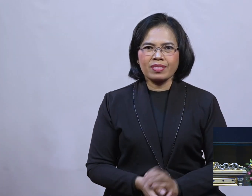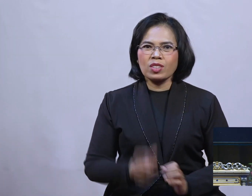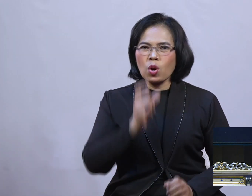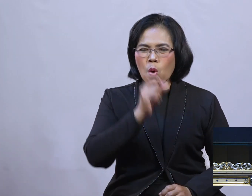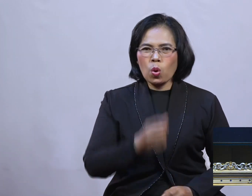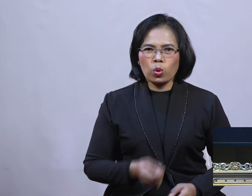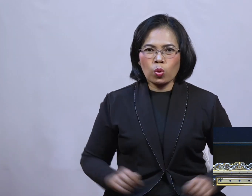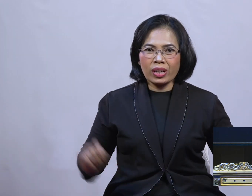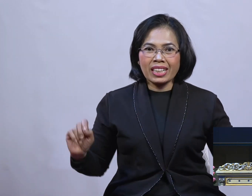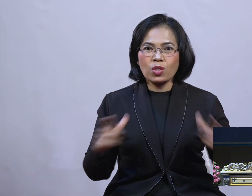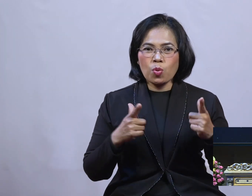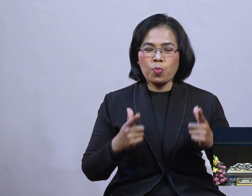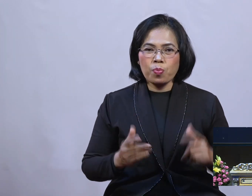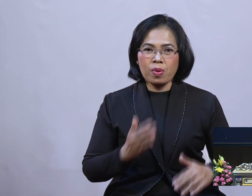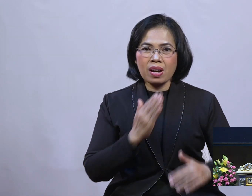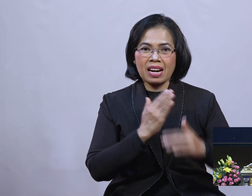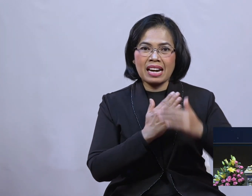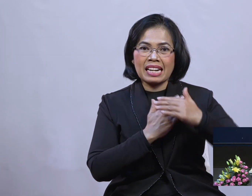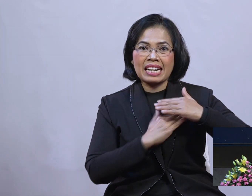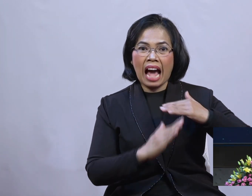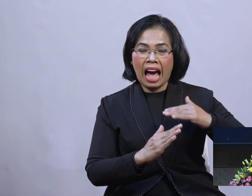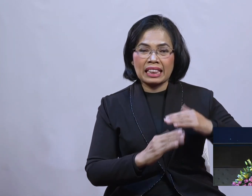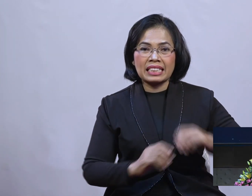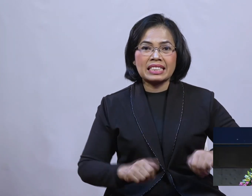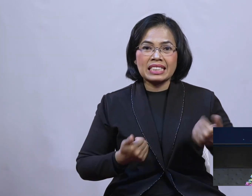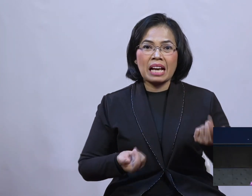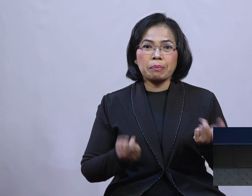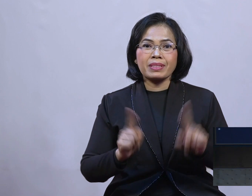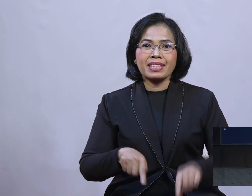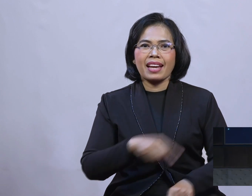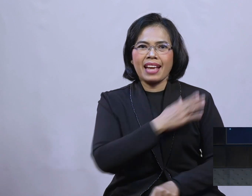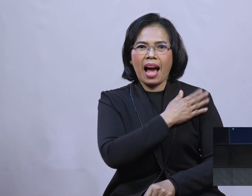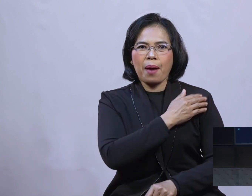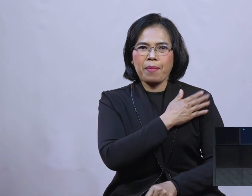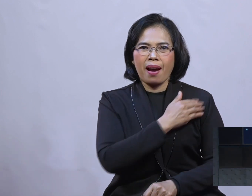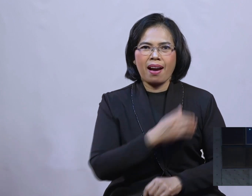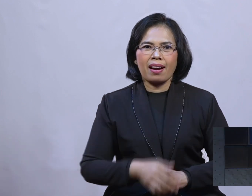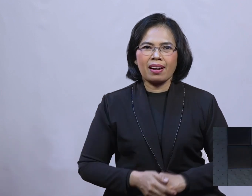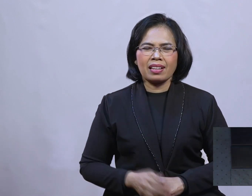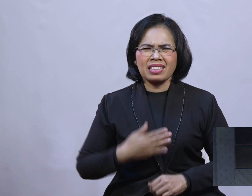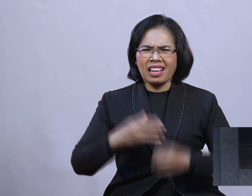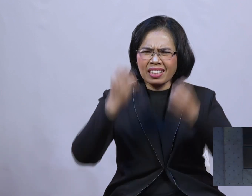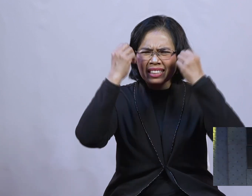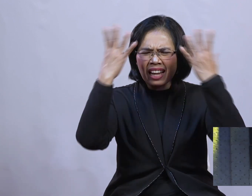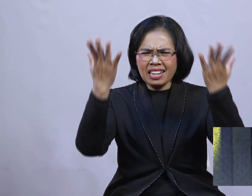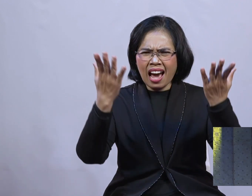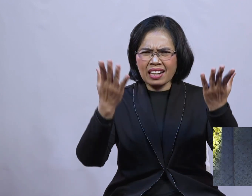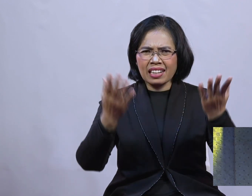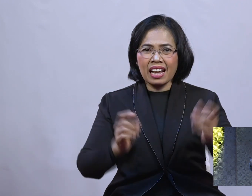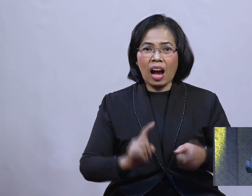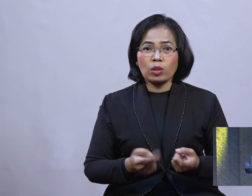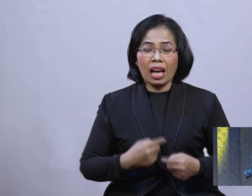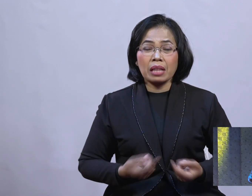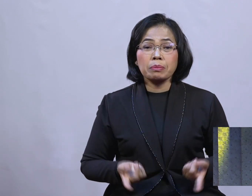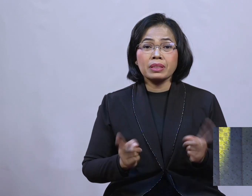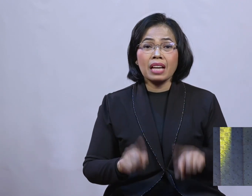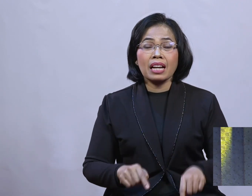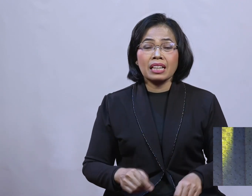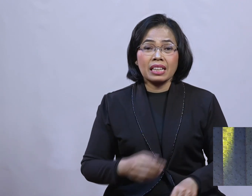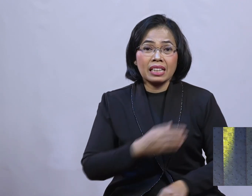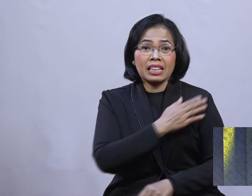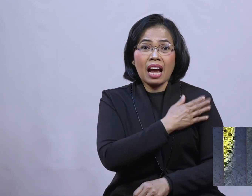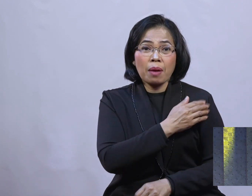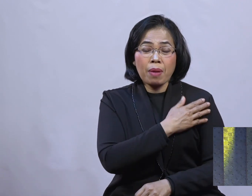Ya udah hidup rendah hati dan siap menjadi Hampa Hai resep menyadari menjadi hamba berarti seorang yang siap